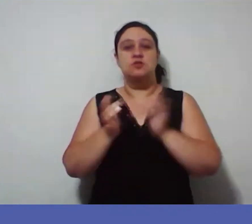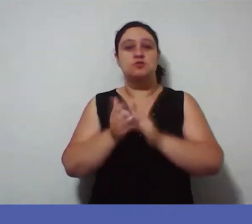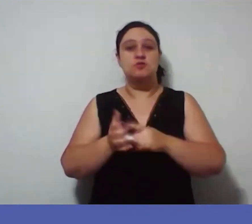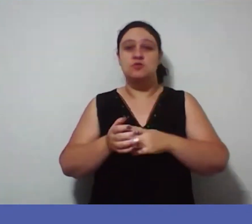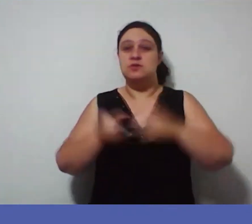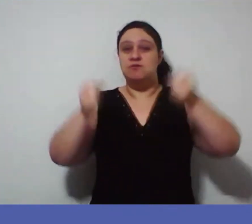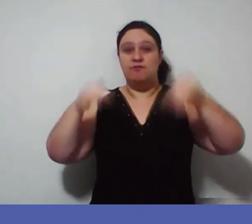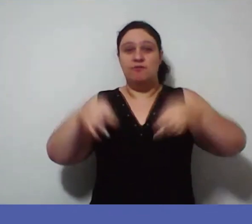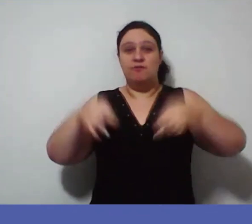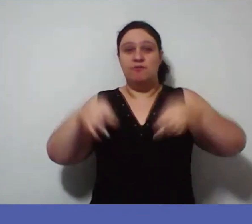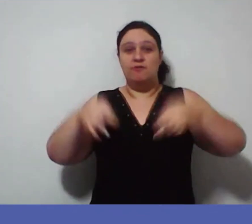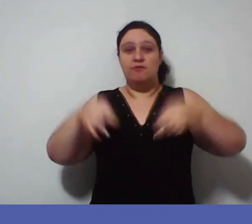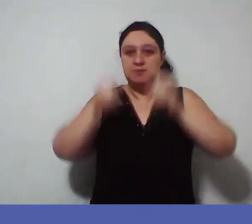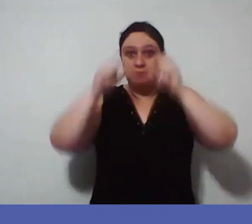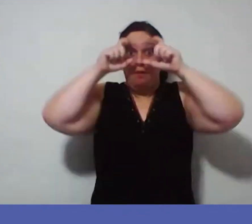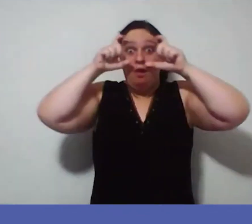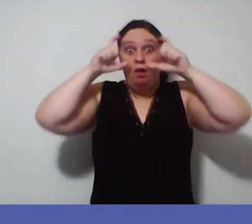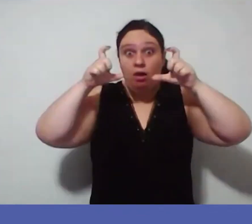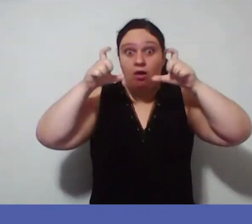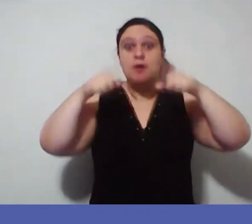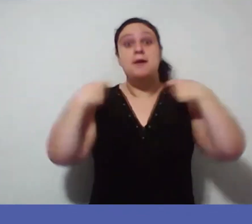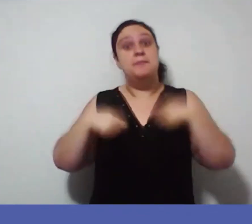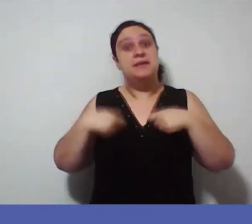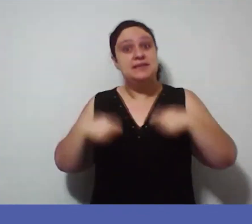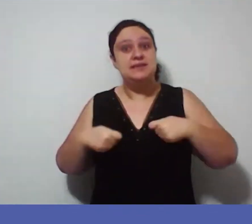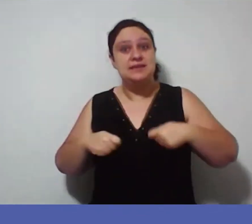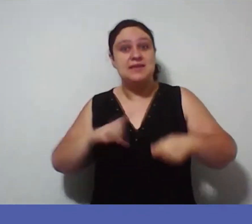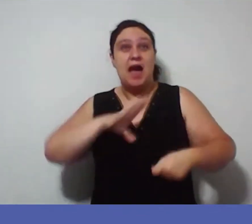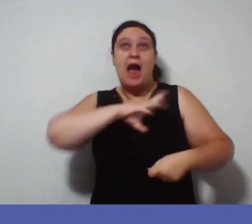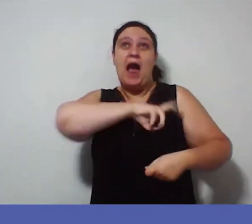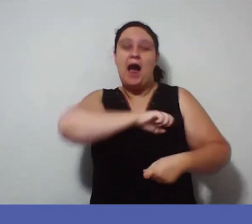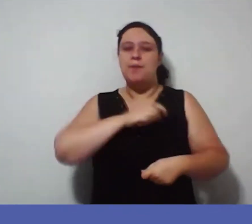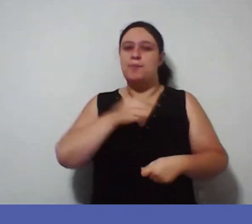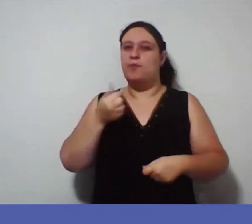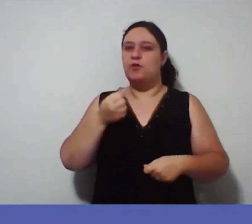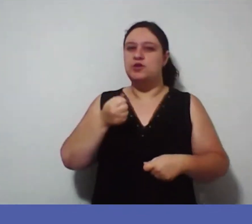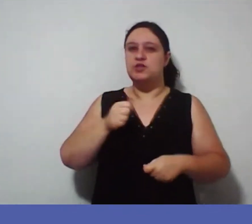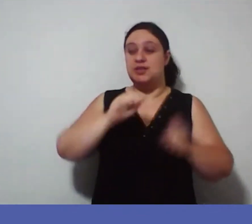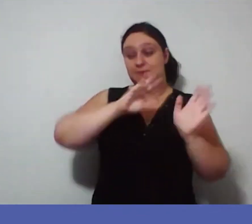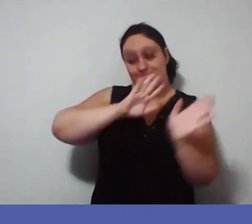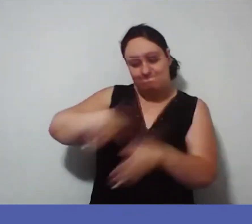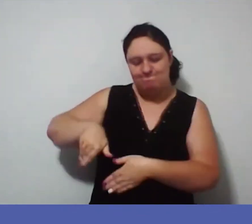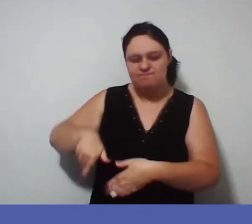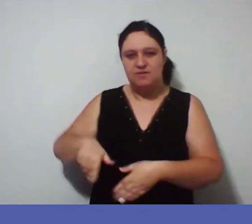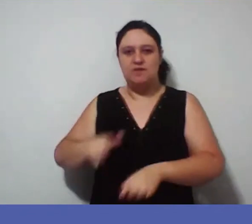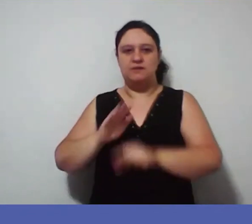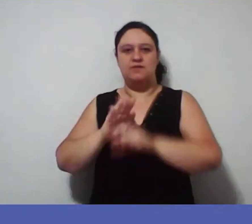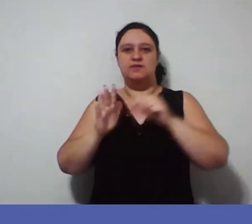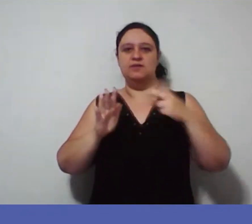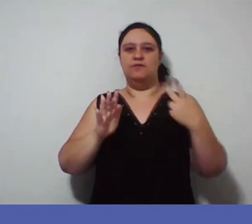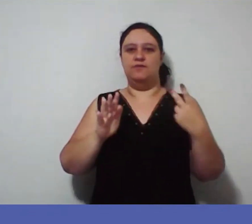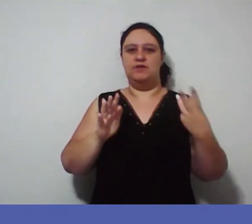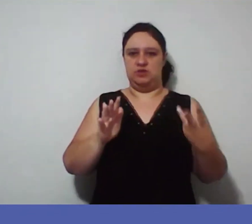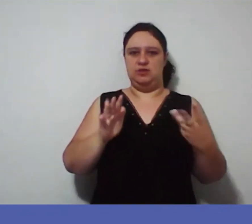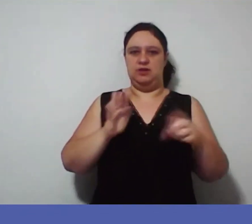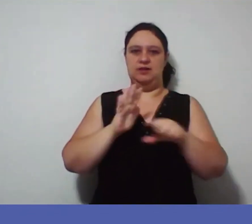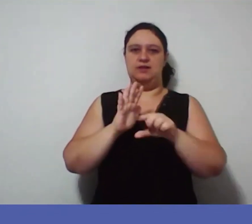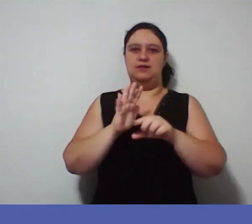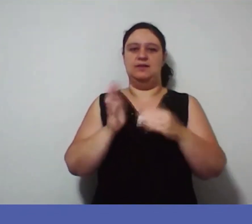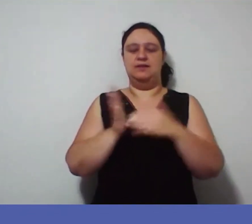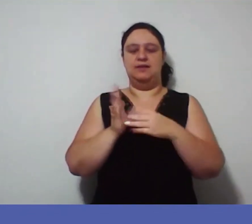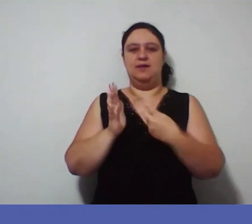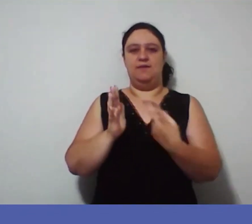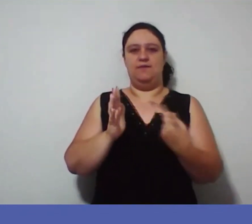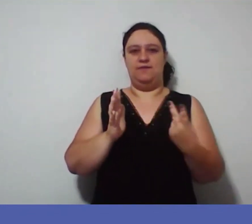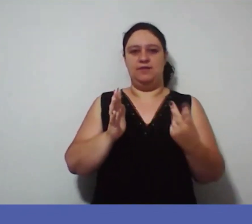ao dinheiro. Versículo 23 a 26. Vocês estão percebendo que eu estou correndo um pouco, tá? Não estou